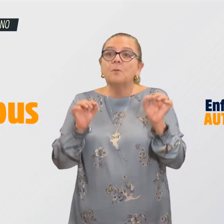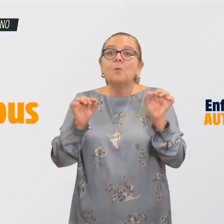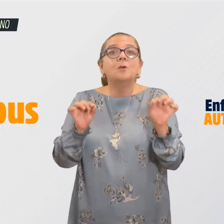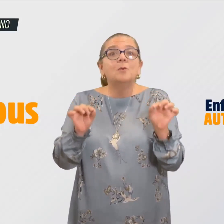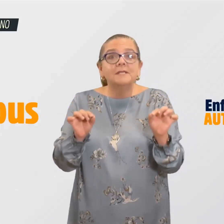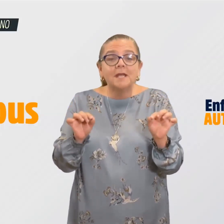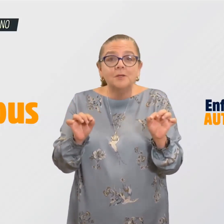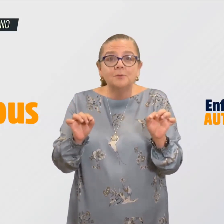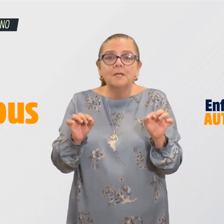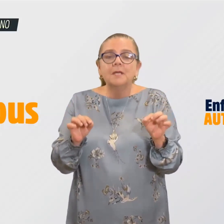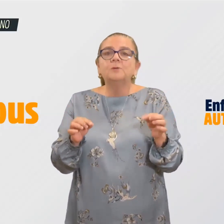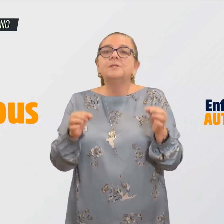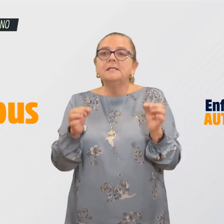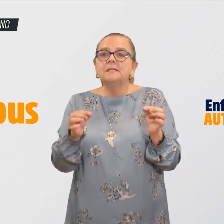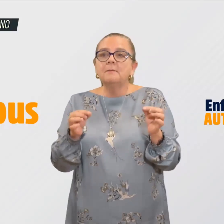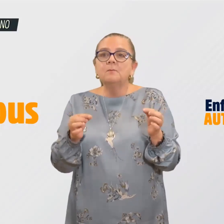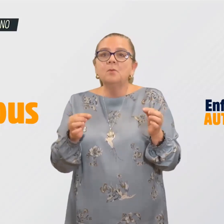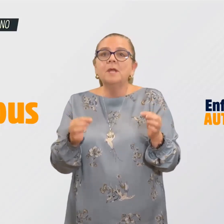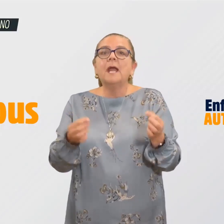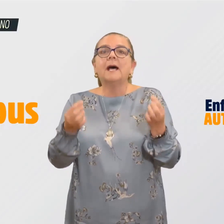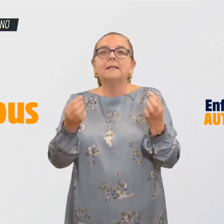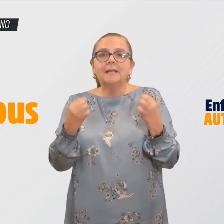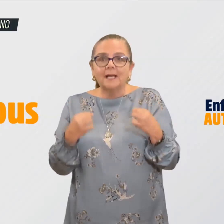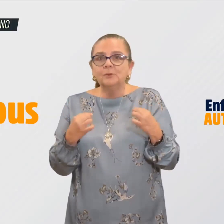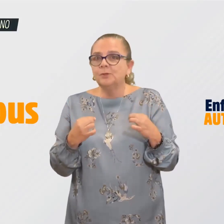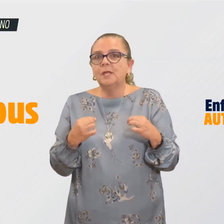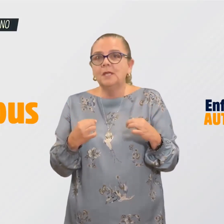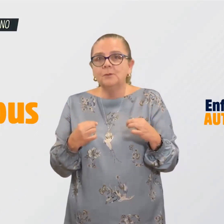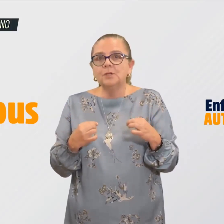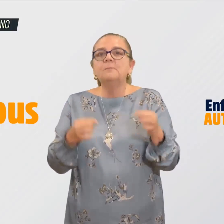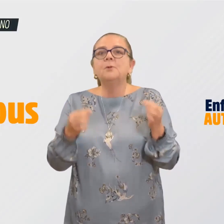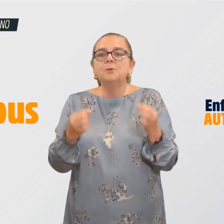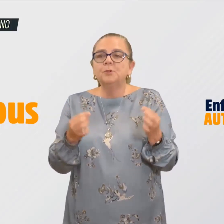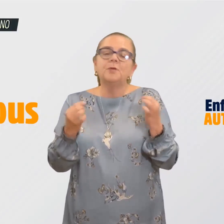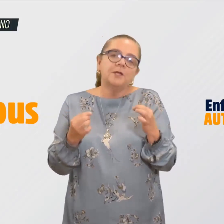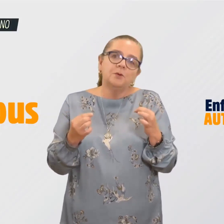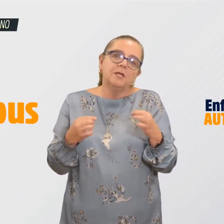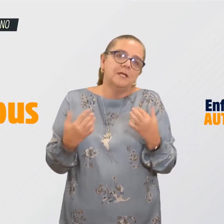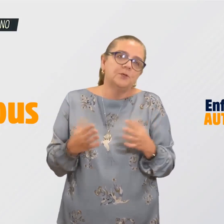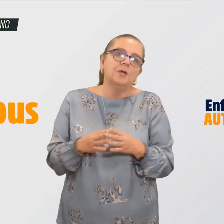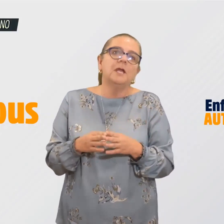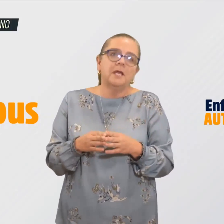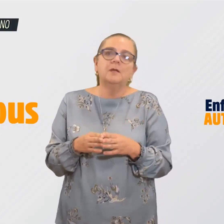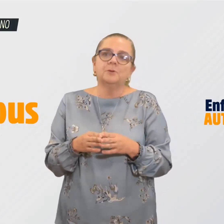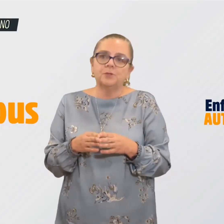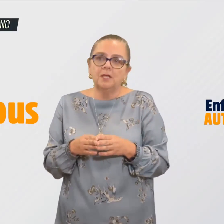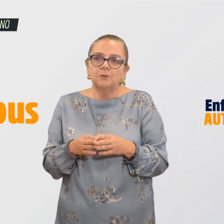algo extraño Entonces, el sistema tiene cuatro escogidos y produce un daño y lesión en los escogidos.